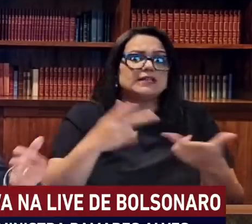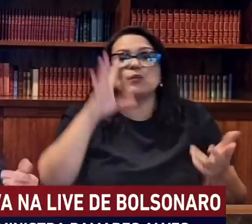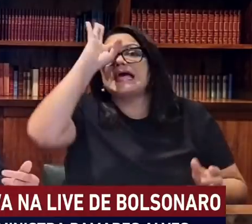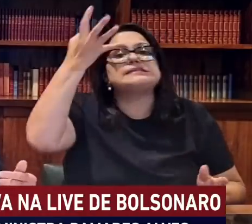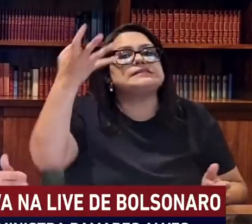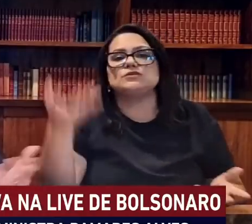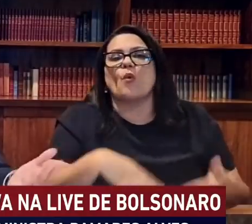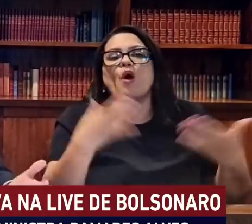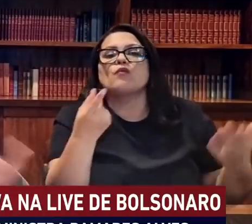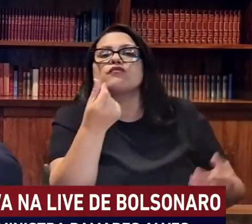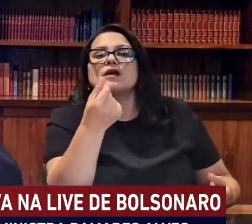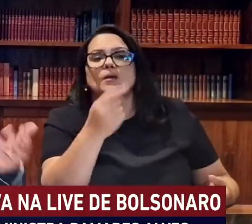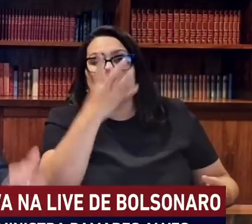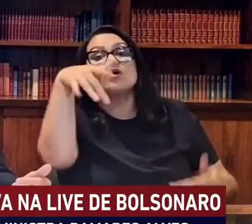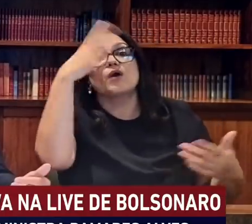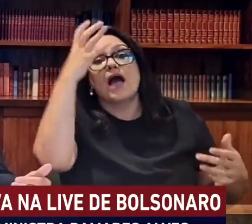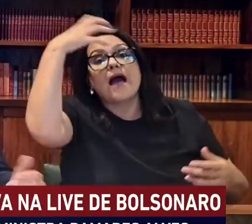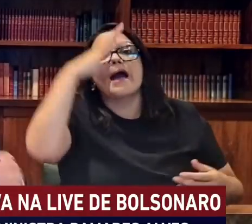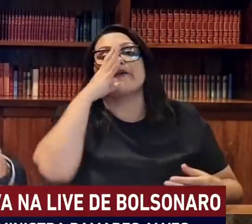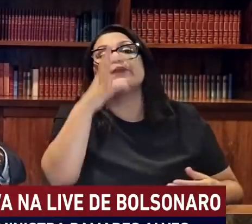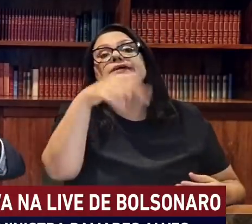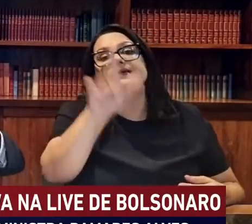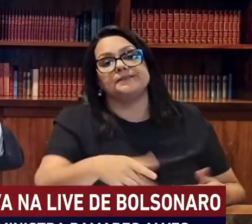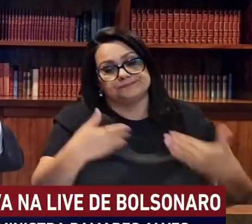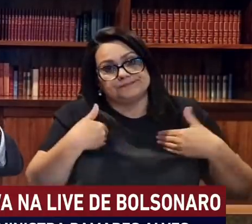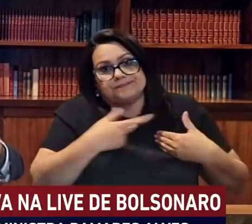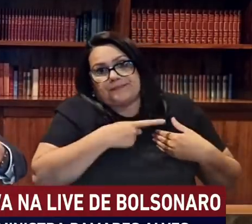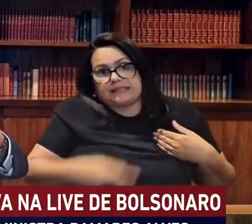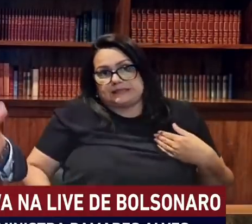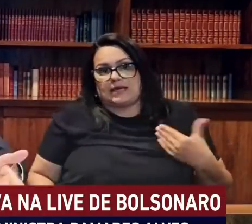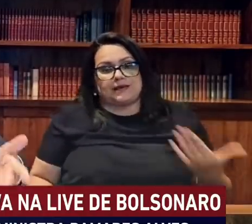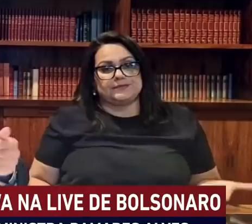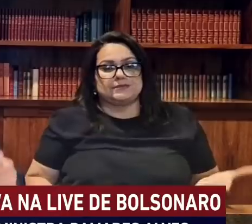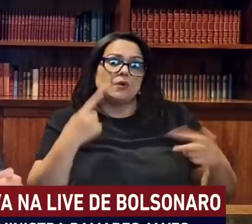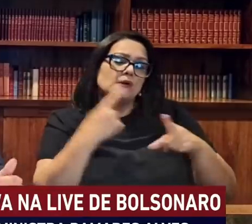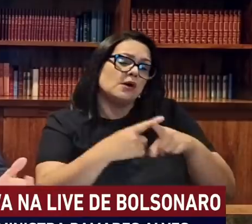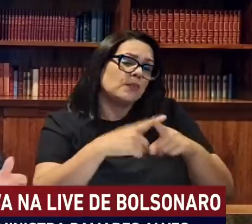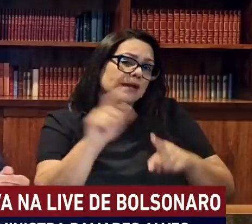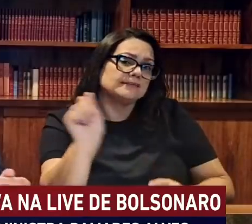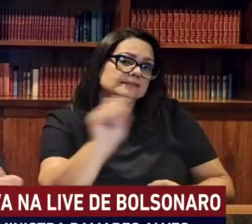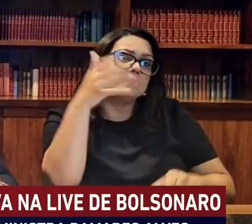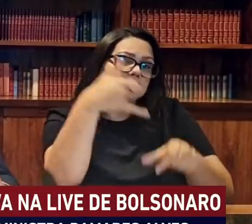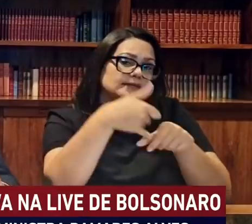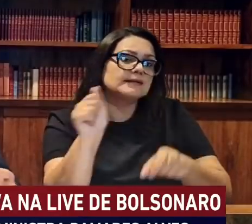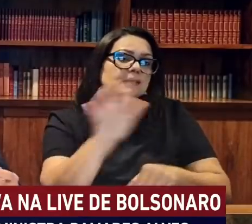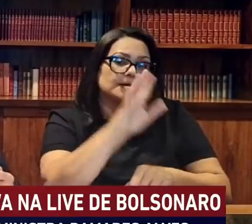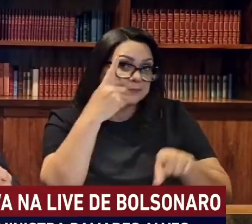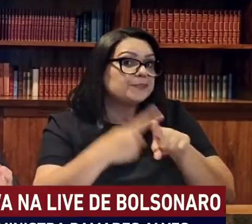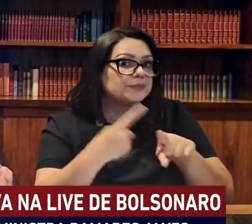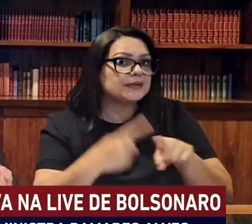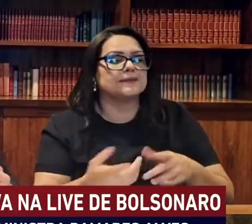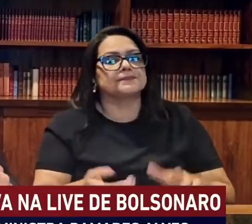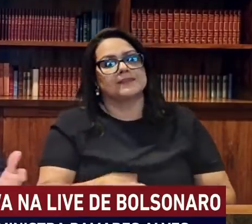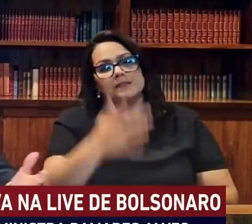culpa quem? Em grande parte, o presidente. Agora, por que está alto o preço do combustível também? O